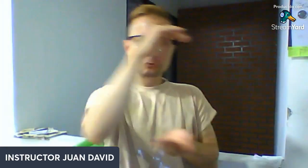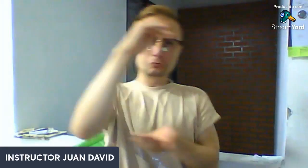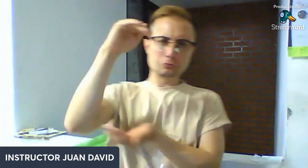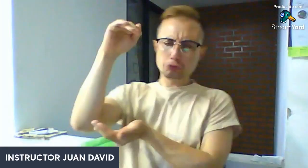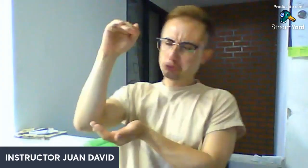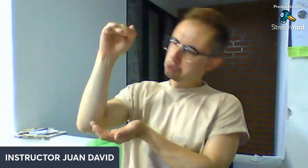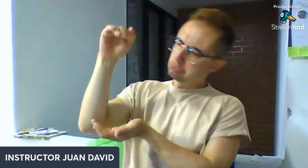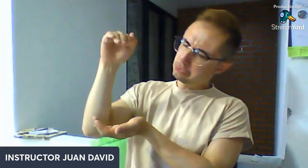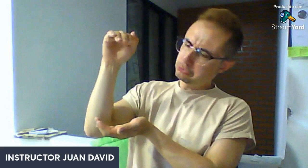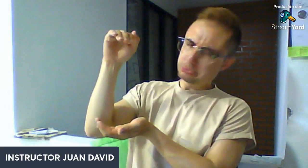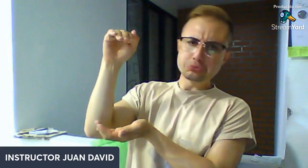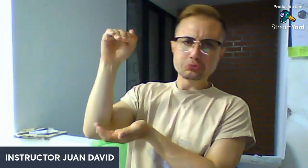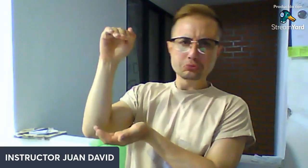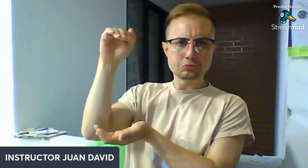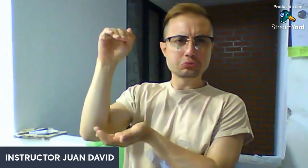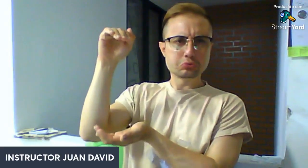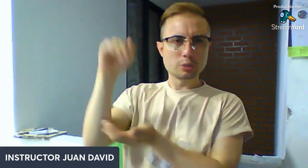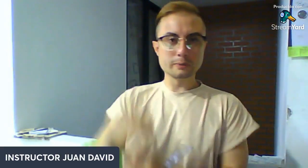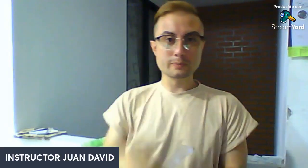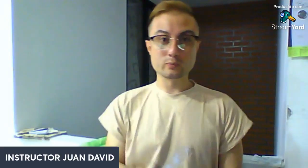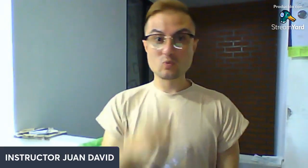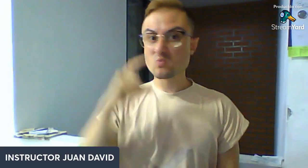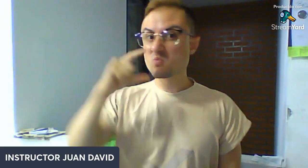así. solamente que